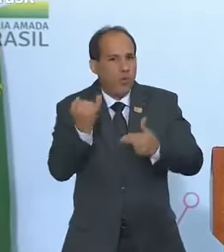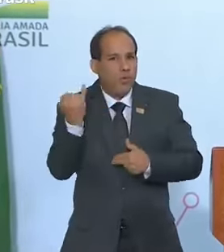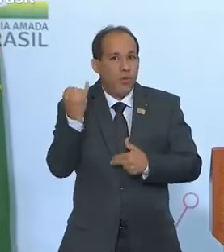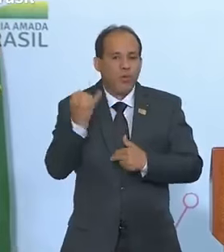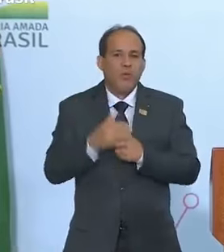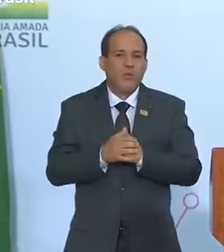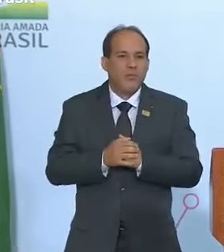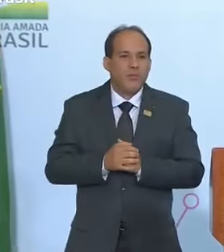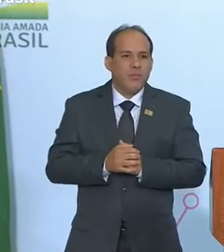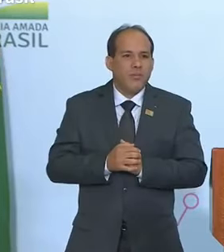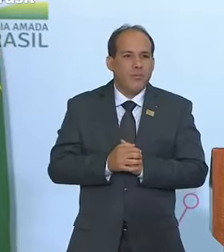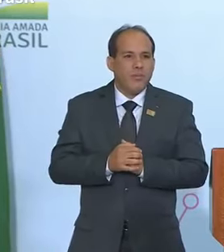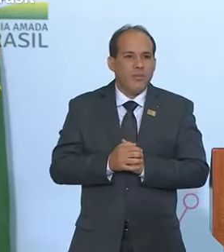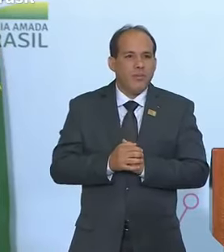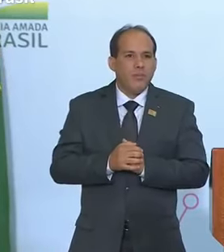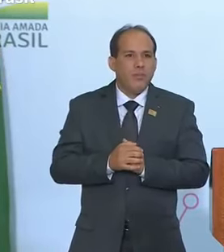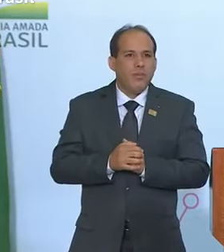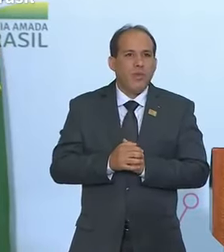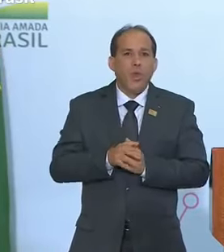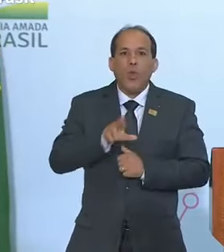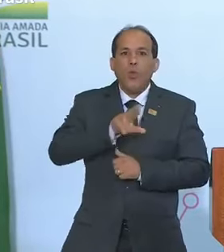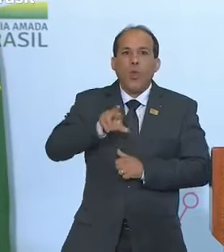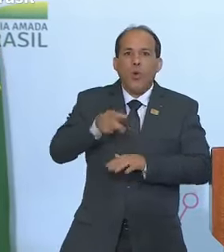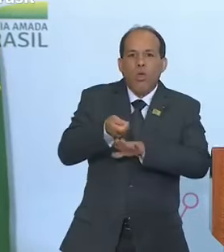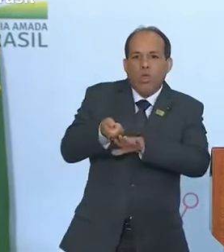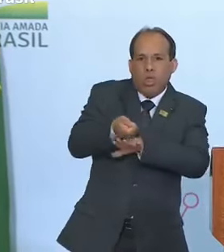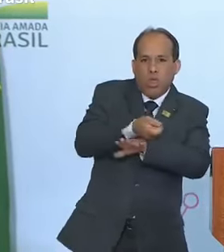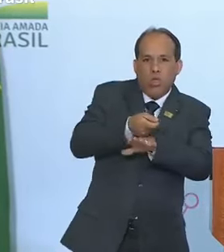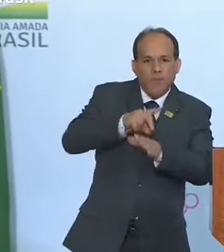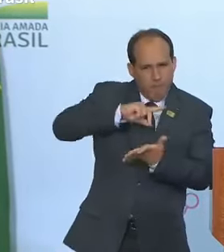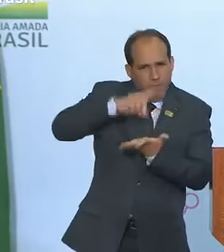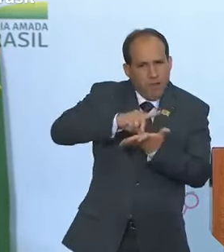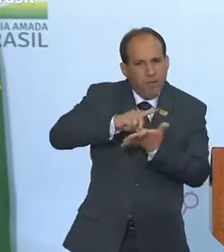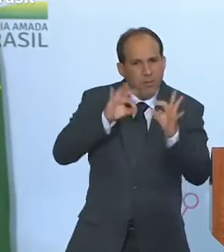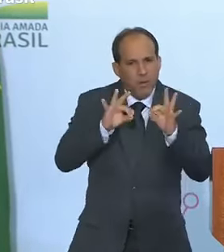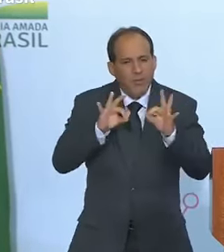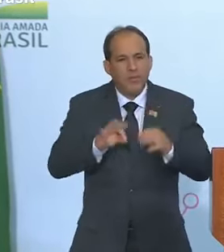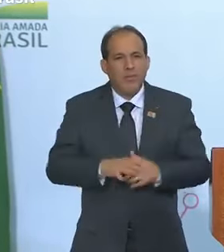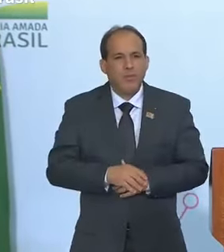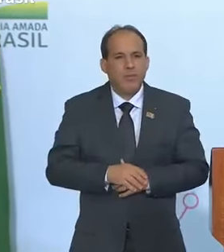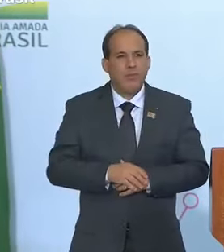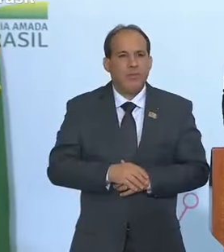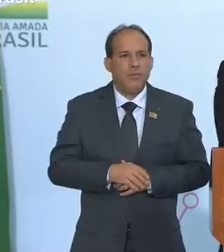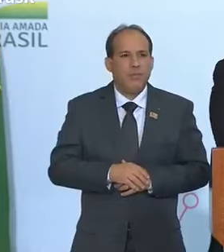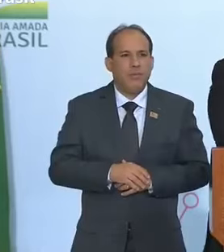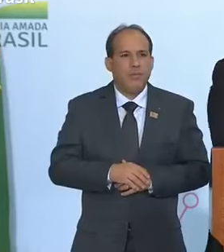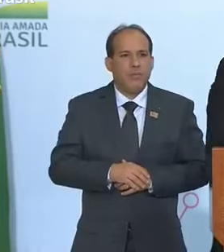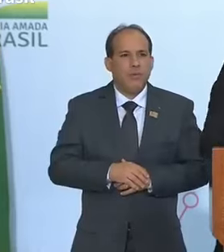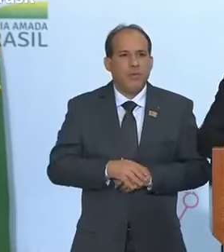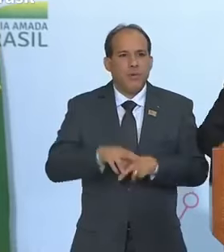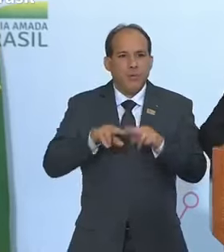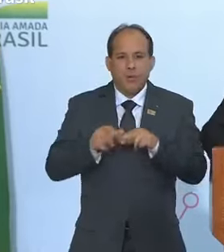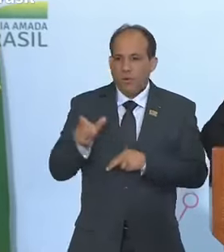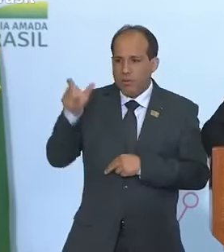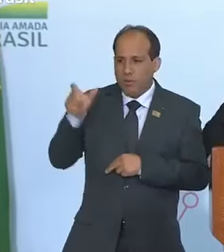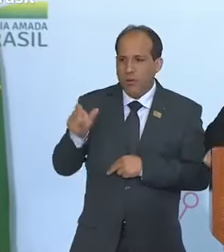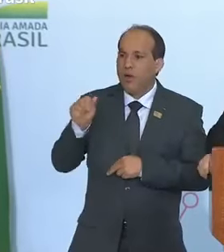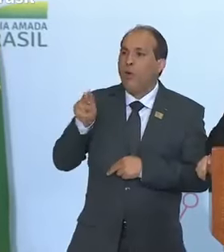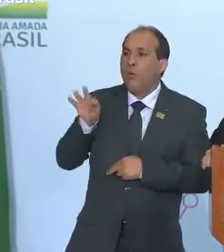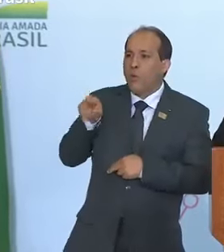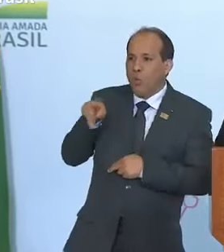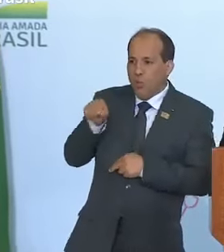circulando. Não é fake news, ela é verdadeira, levando-se em conta o autor, mas na